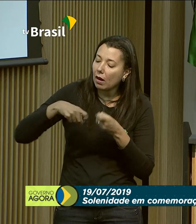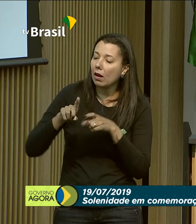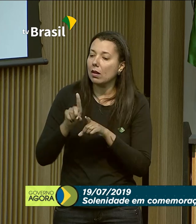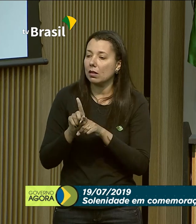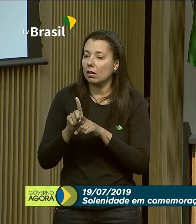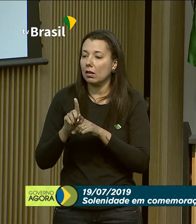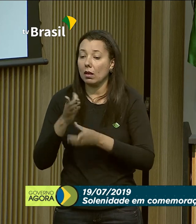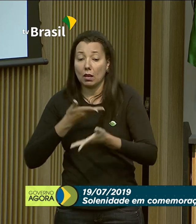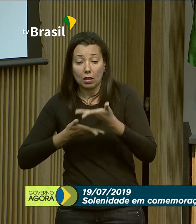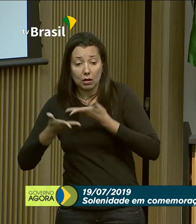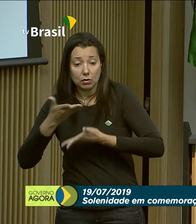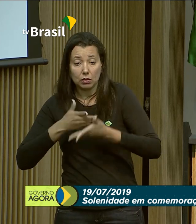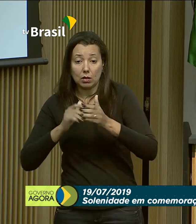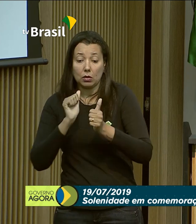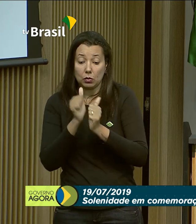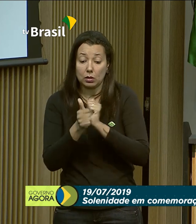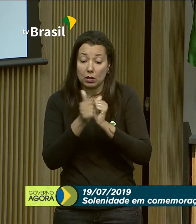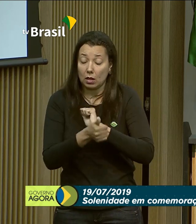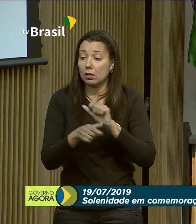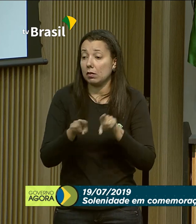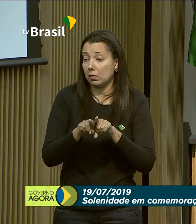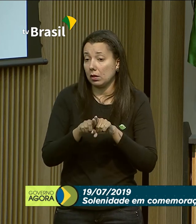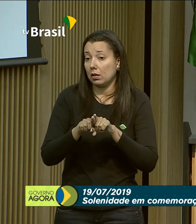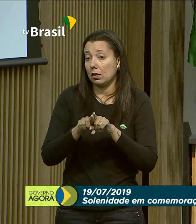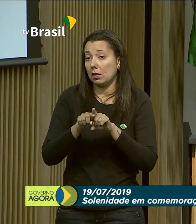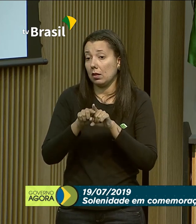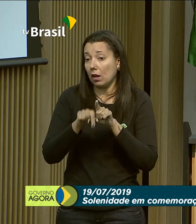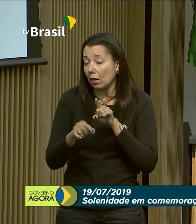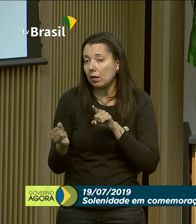O envolvimento dos atletas com o esporte também pode